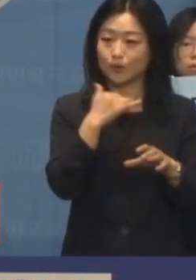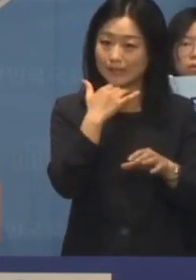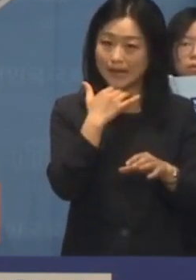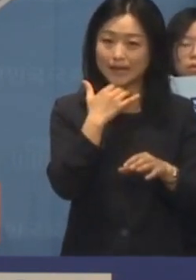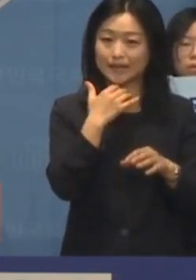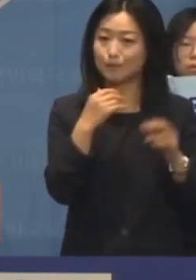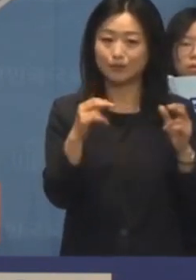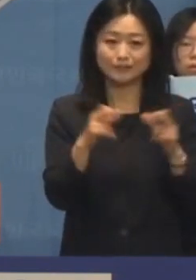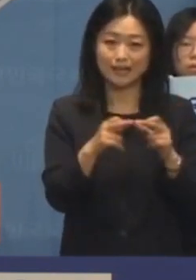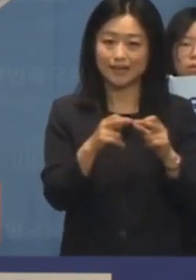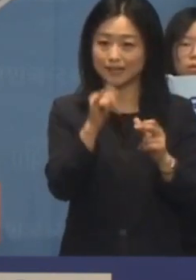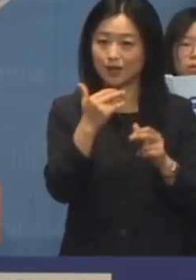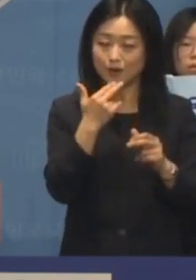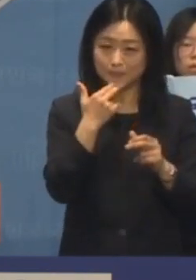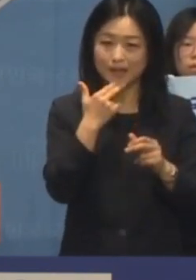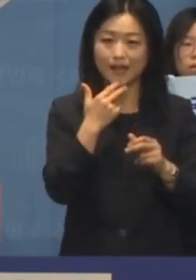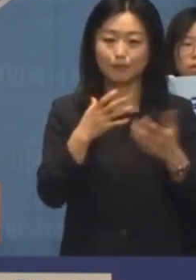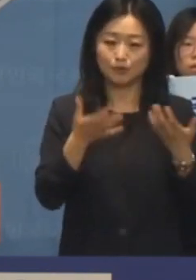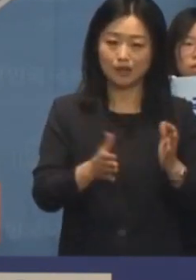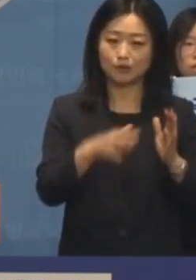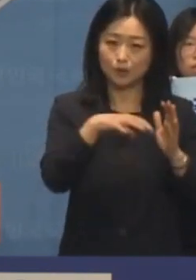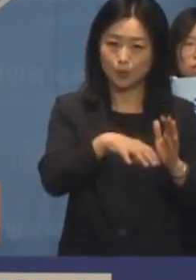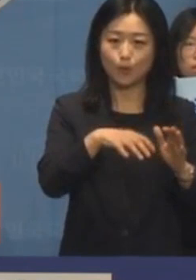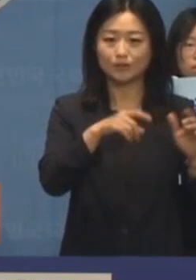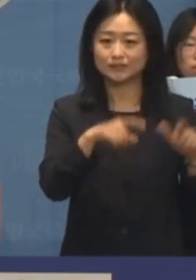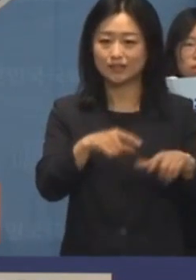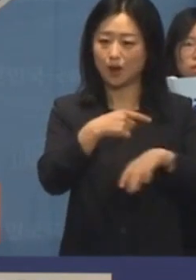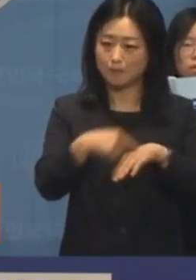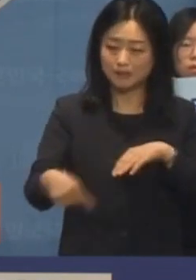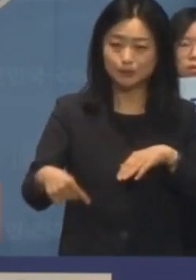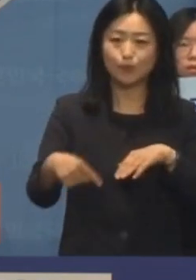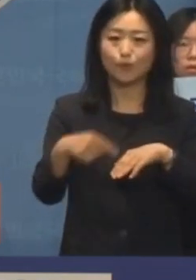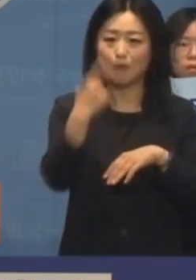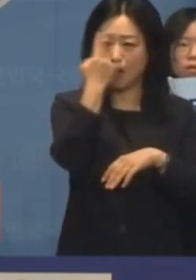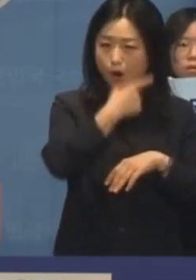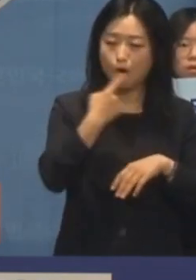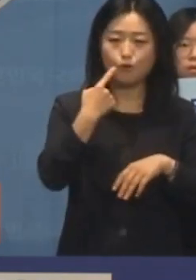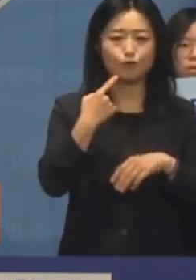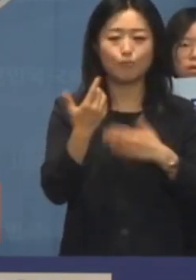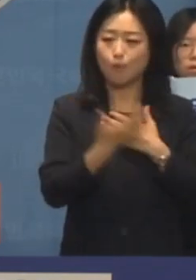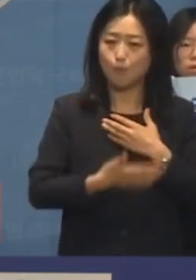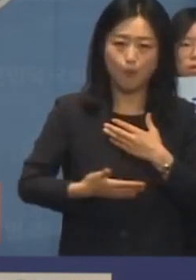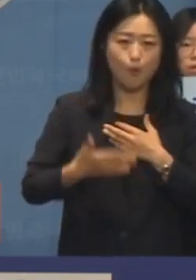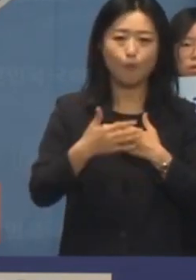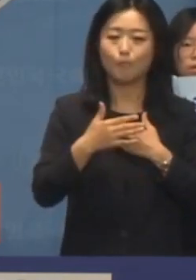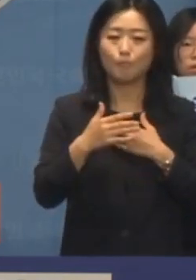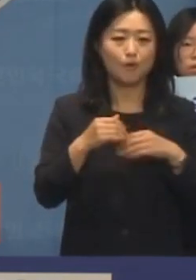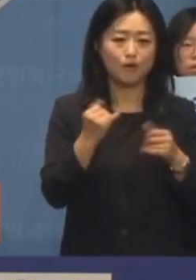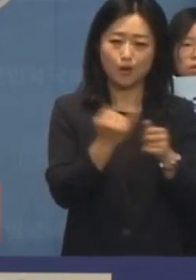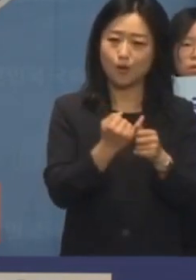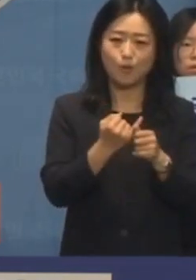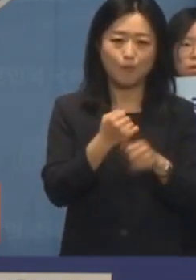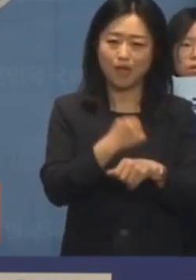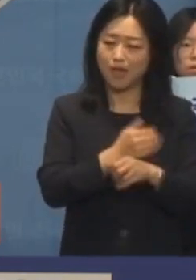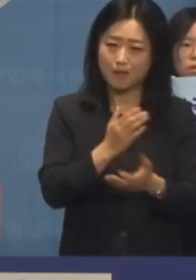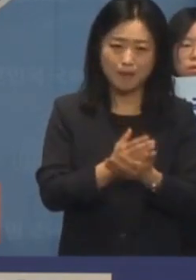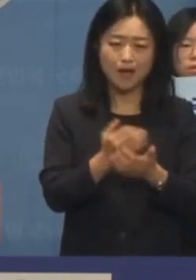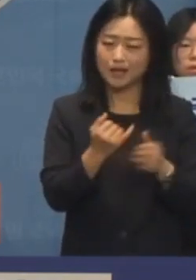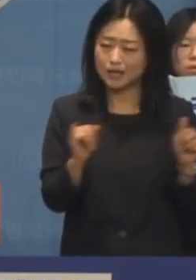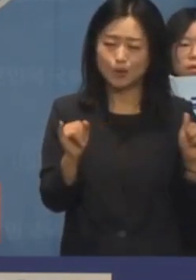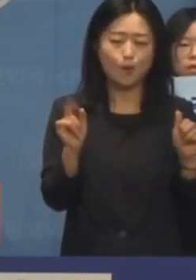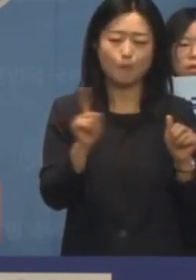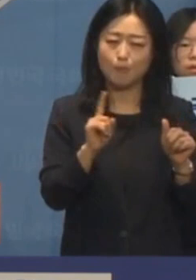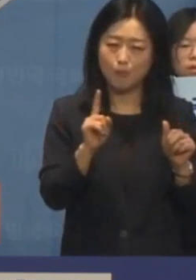신분, 출신 지역, 출신 국가, 출신 민족, 용모 등 신체 조건, 기혼, 미혼, 별거, 이혼,